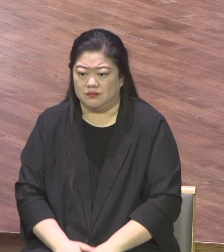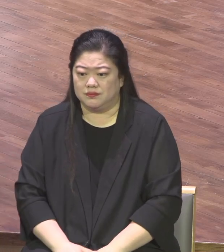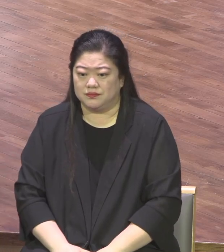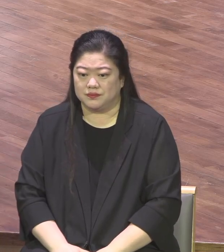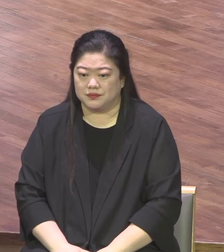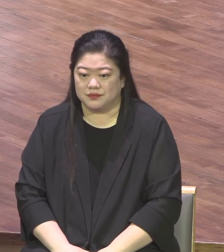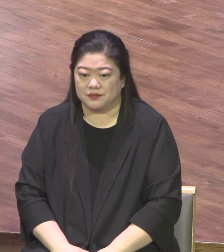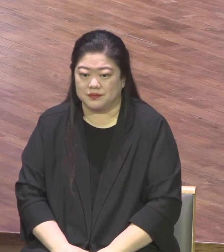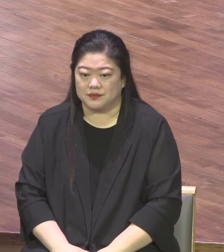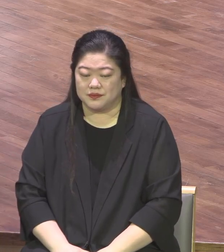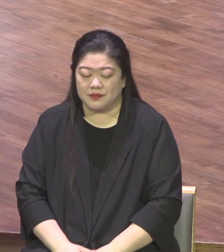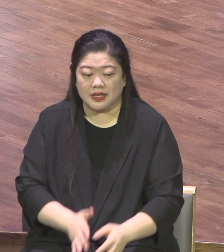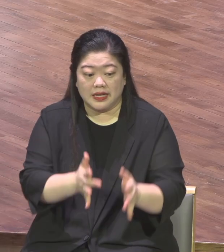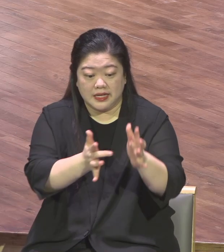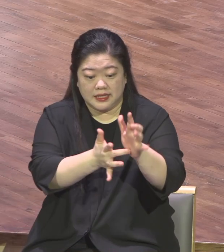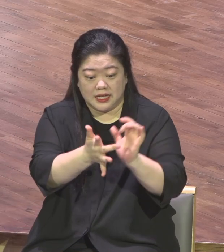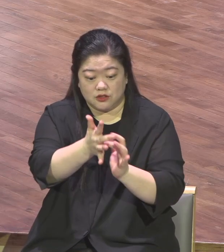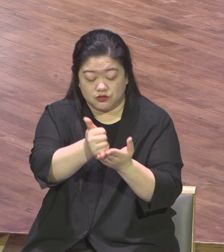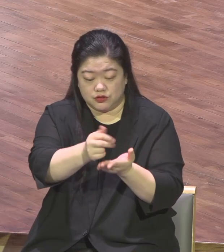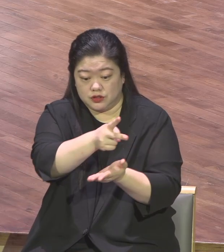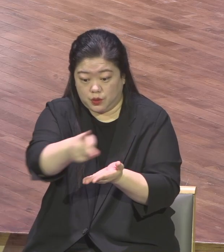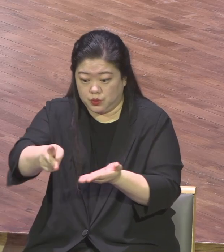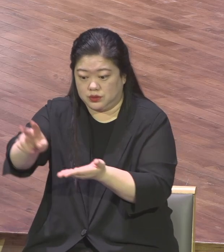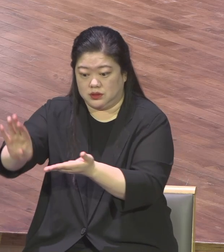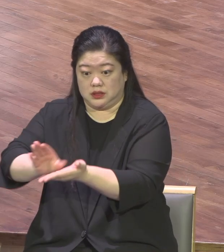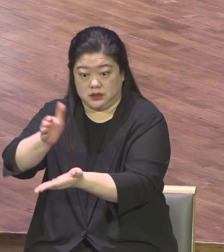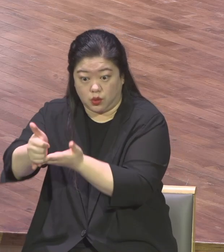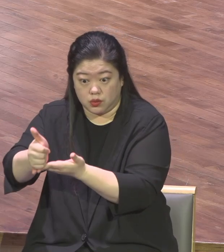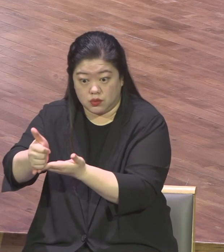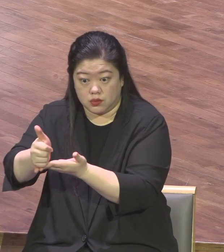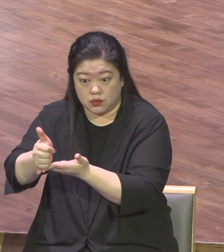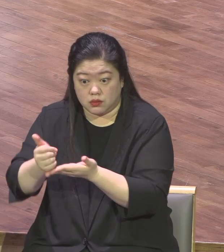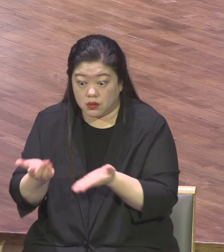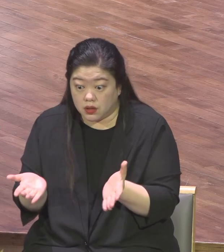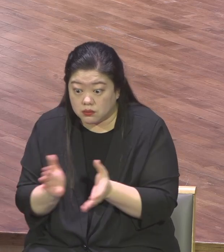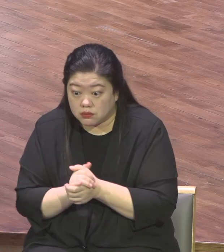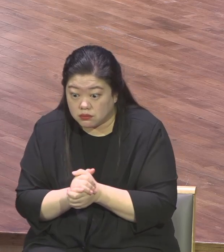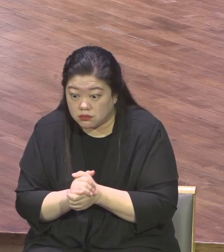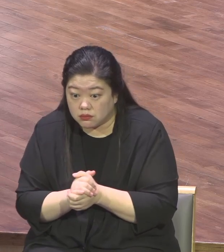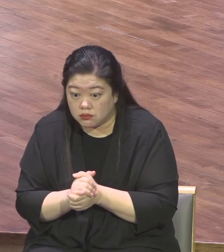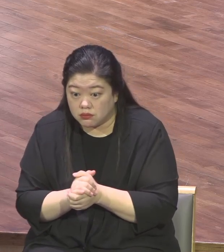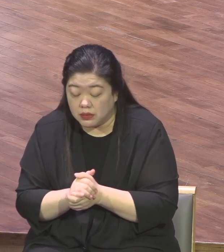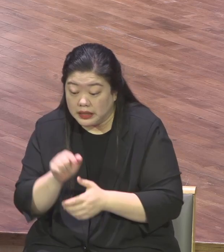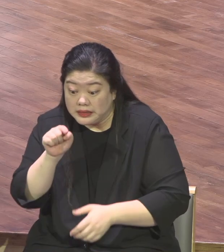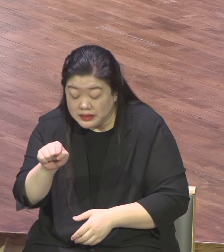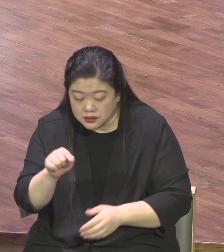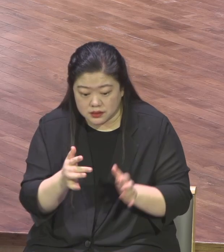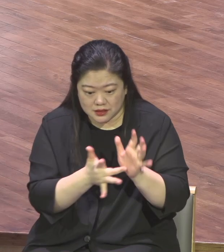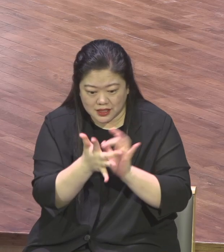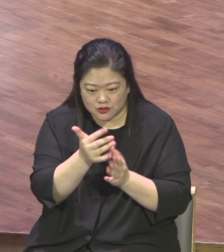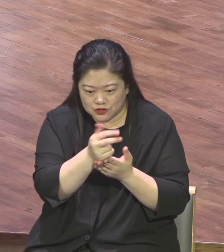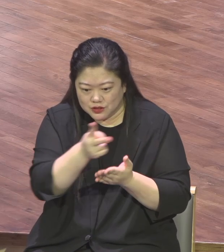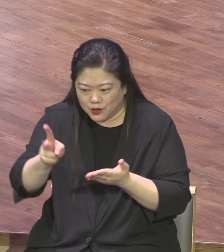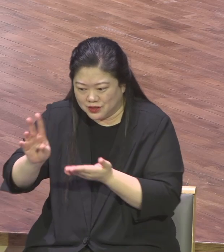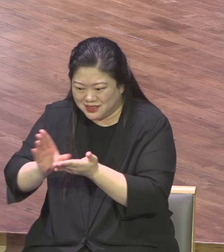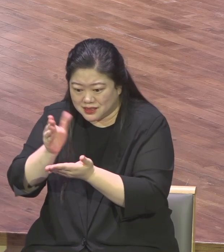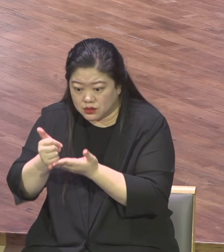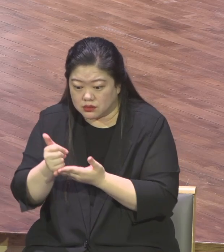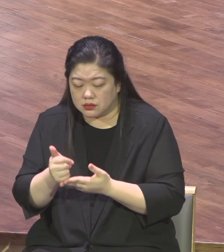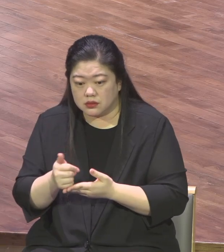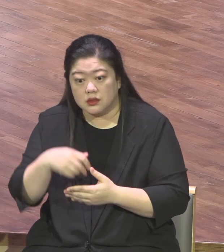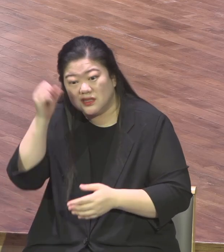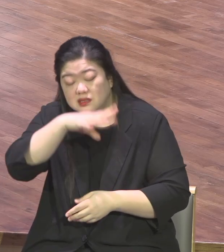예수가 그리스도 되신다. 이 참복음. 그냥 하는 말이 아니잖아요.